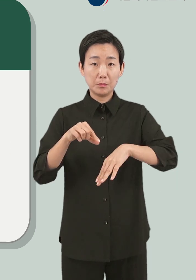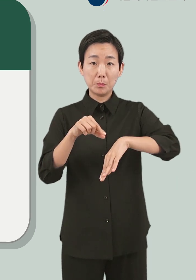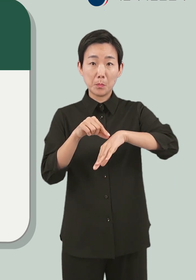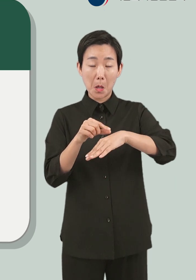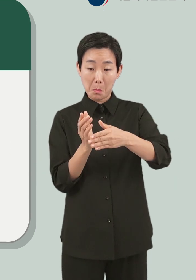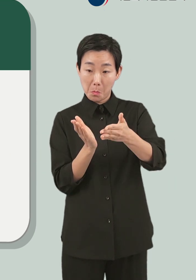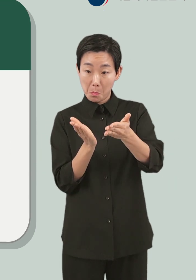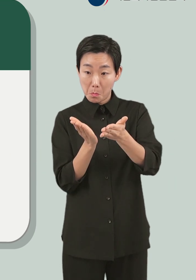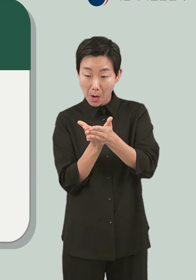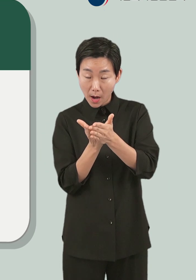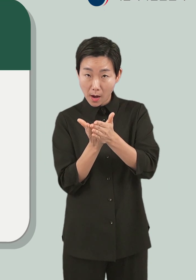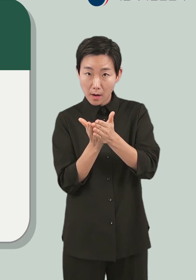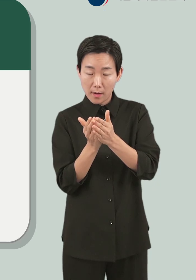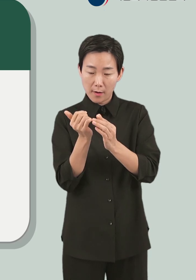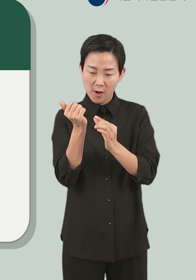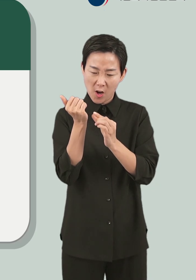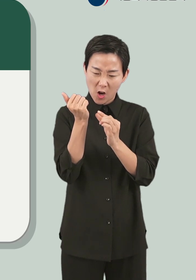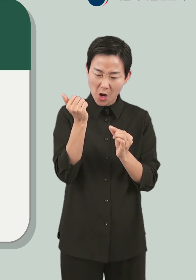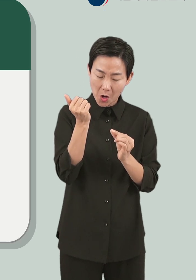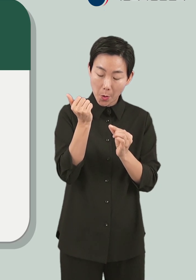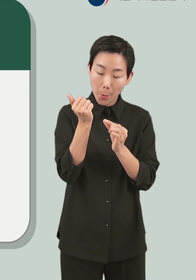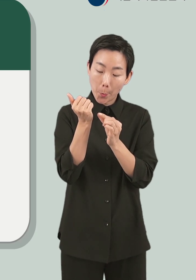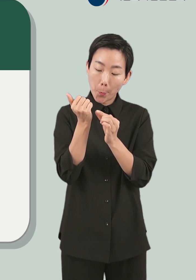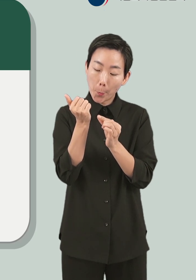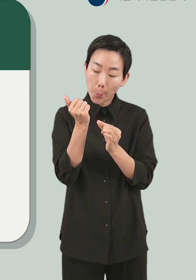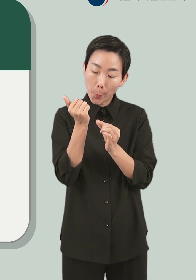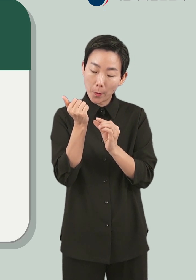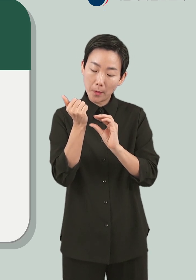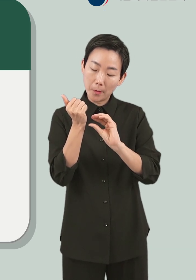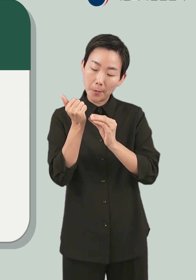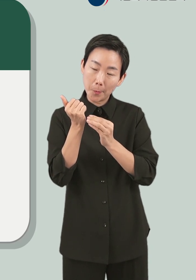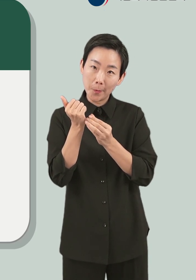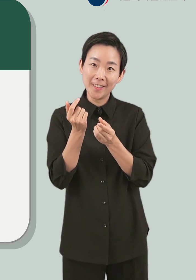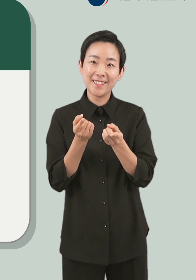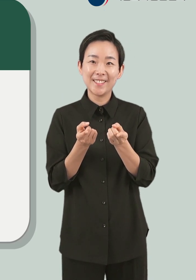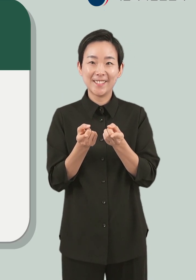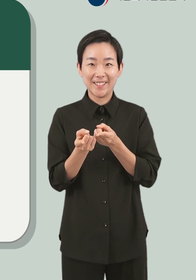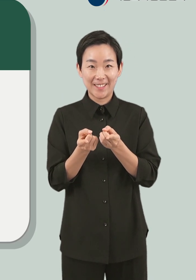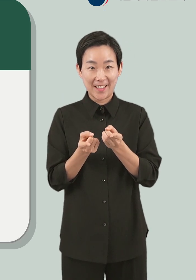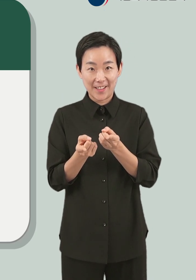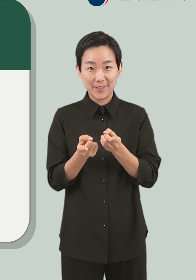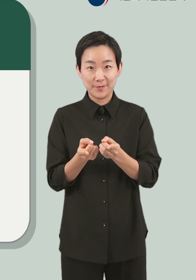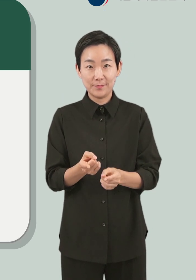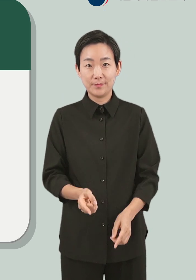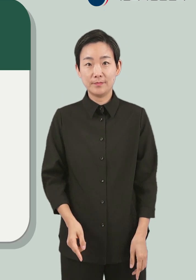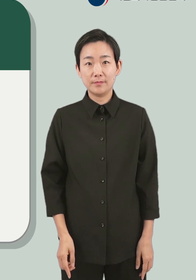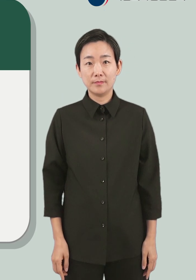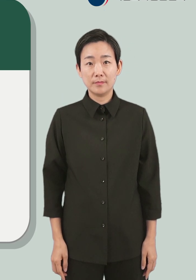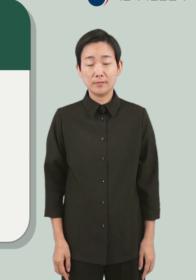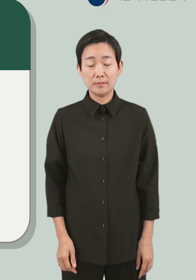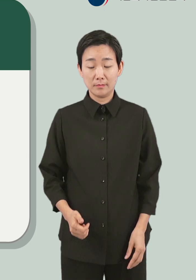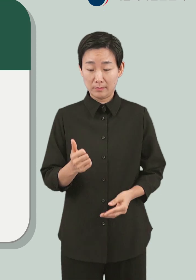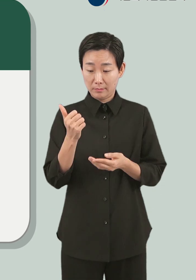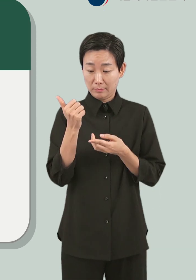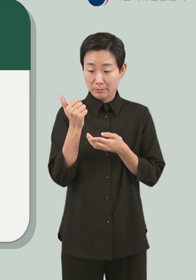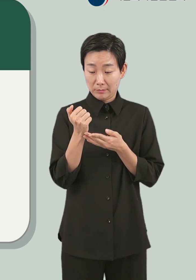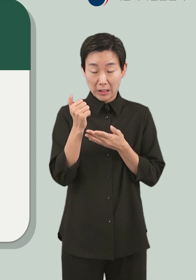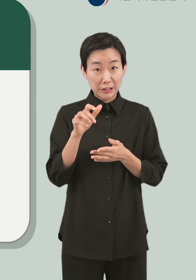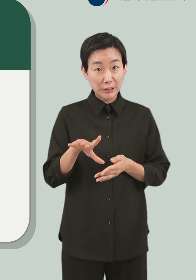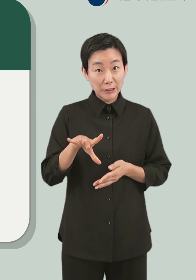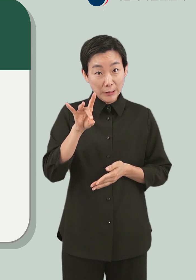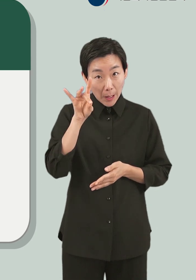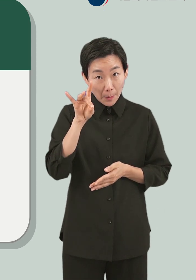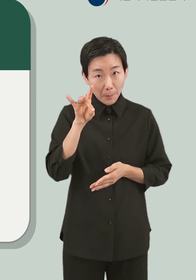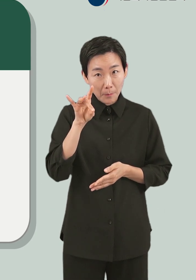피부결에 따라 체혈침 깊이를 조절하십시오. 만약 체혈기 사용 경험이 없는 경우 깊이 설정 2단계와 같이